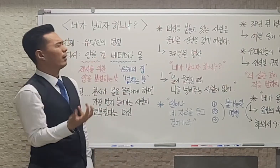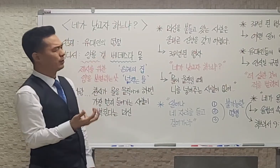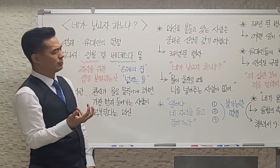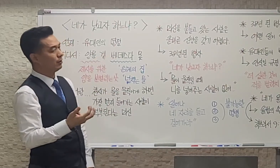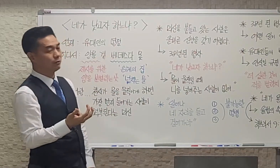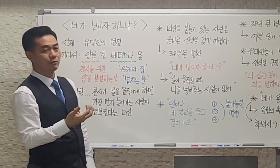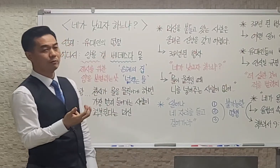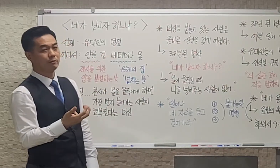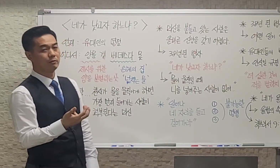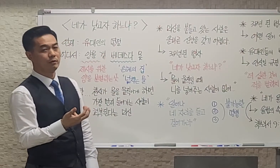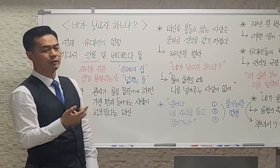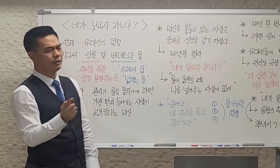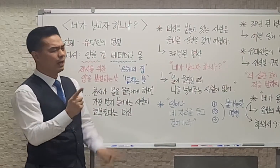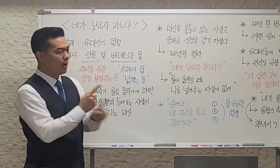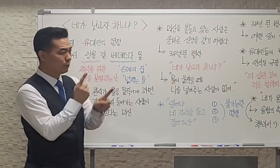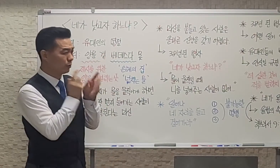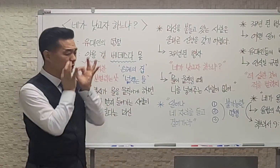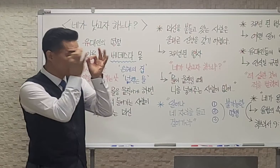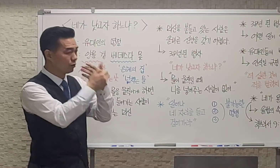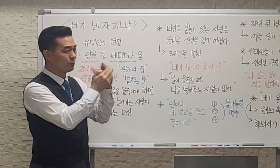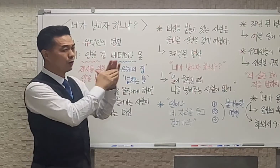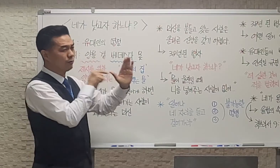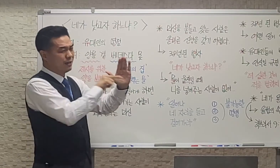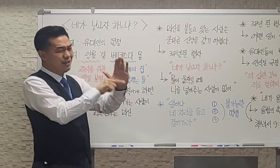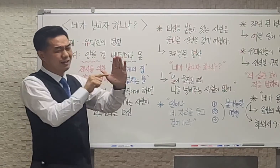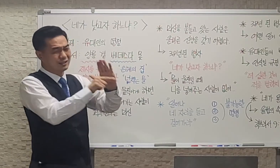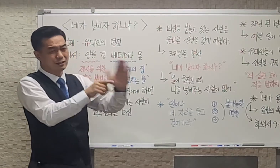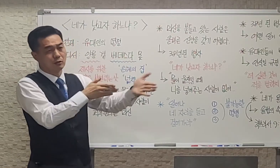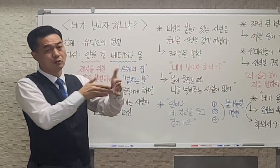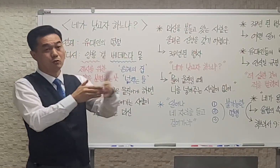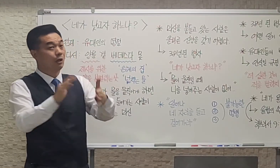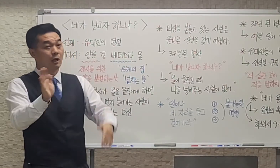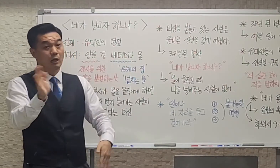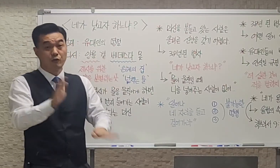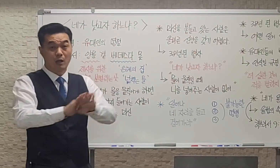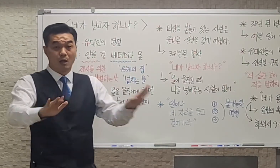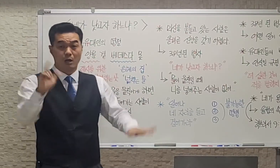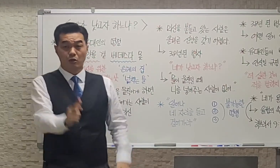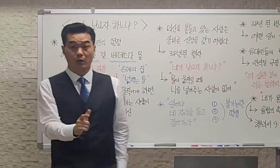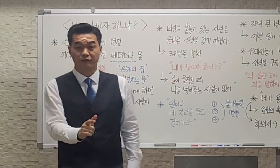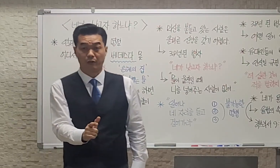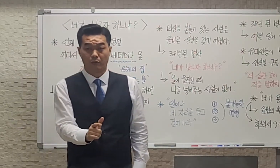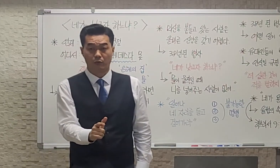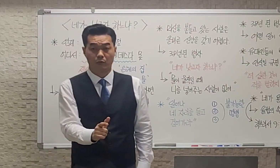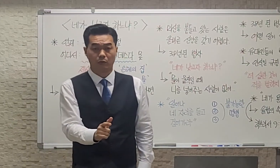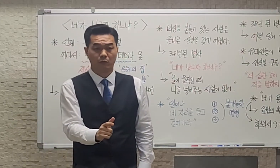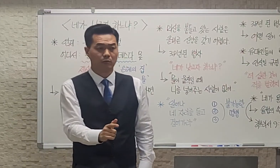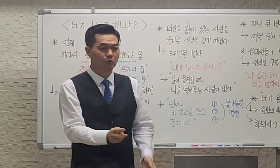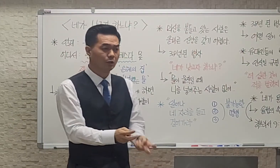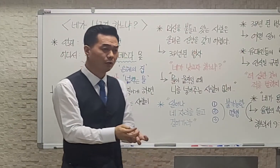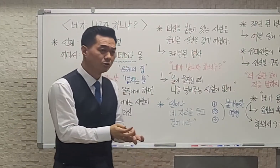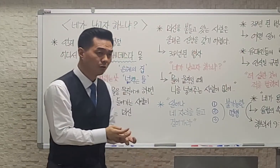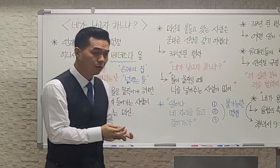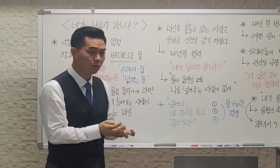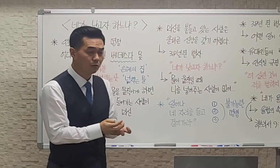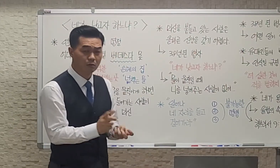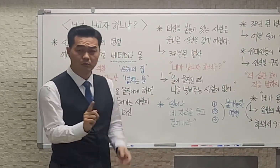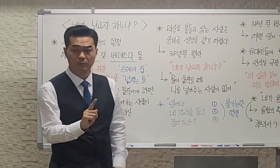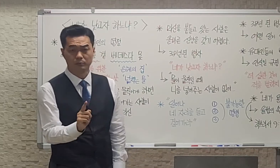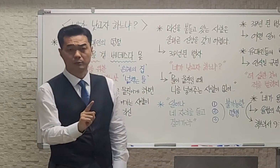아팠어요. 근데 아무리 고치려고 병원마다 찾아다녀도 안 돼. 해결이 안 돼. 그럼 어떻게 해야 되죠? 방법이 뭐